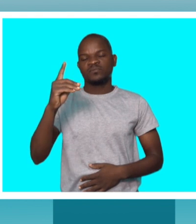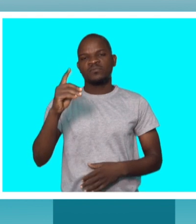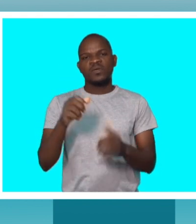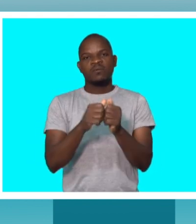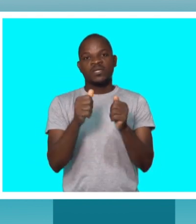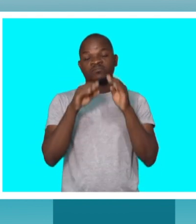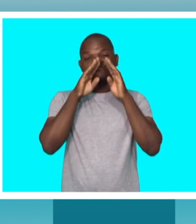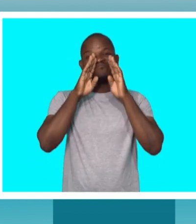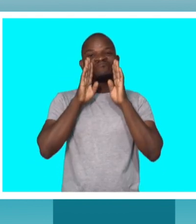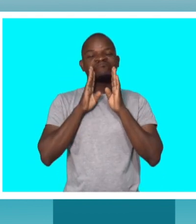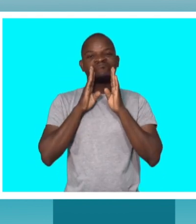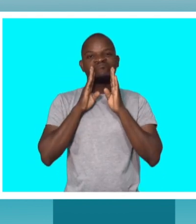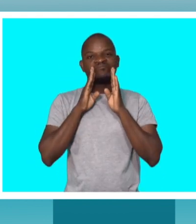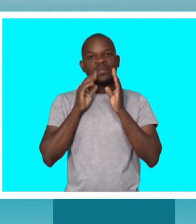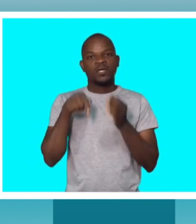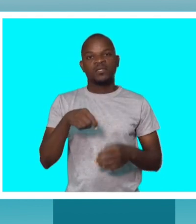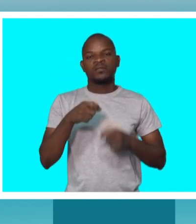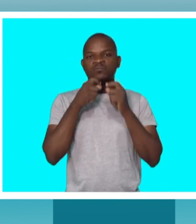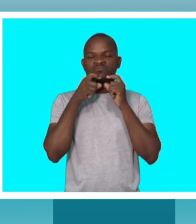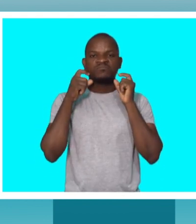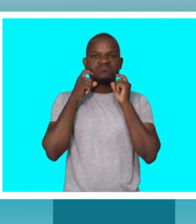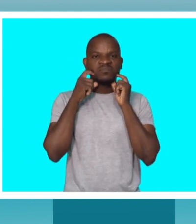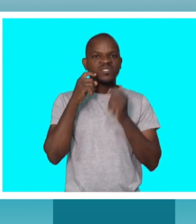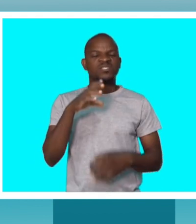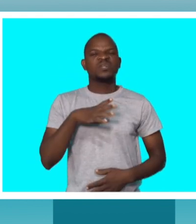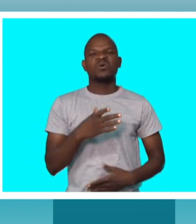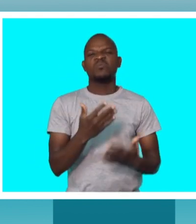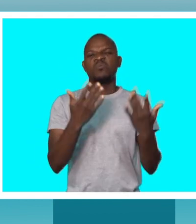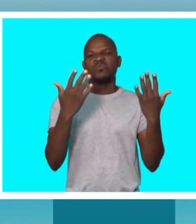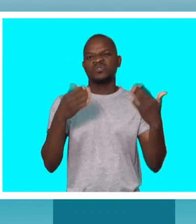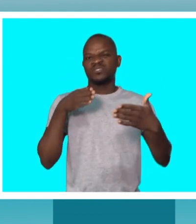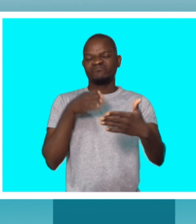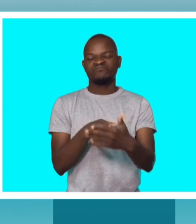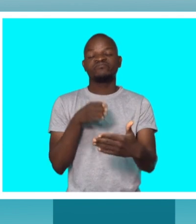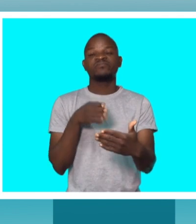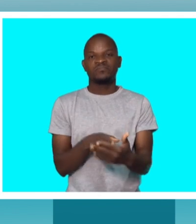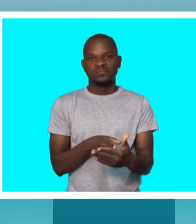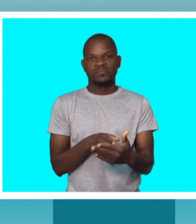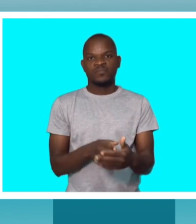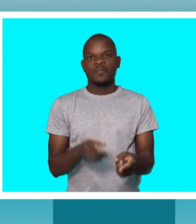deficiência. Mas, infelizmente, em Moçambique, temos muitas barreiras.